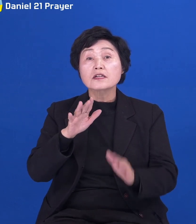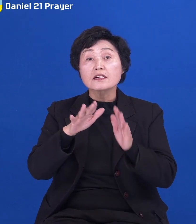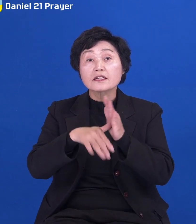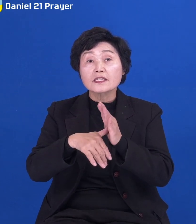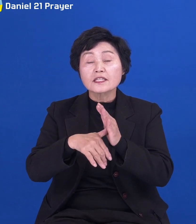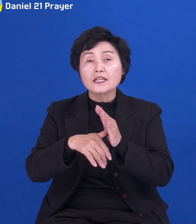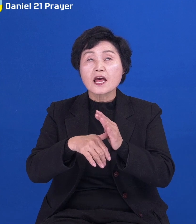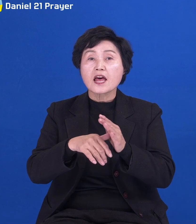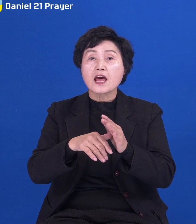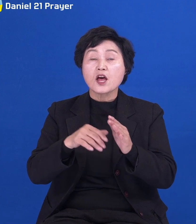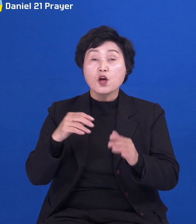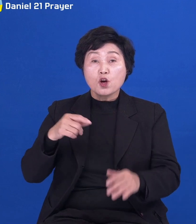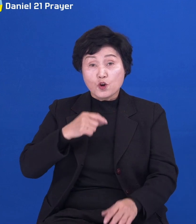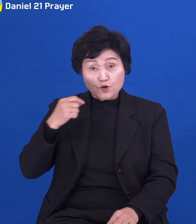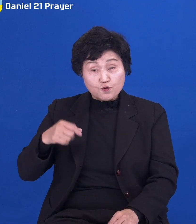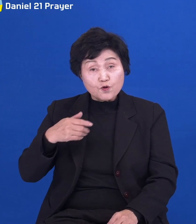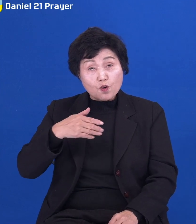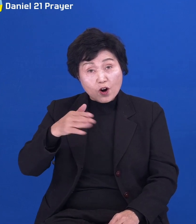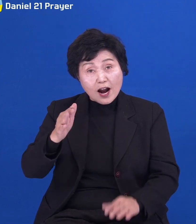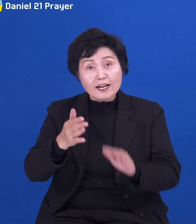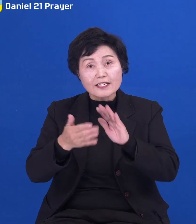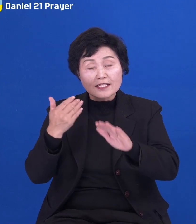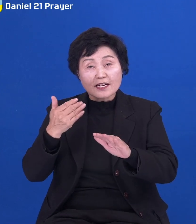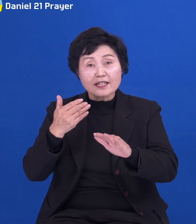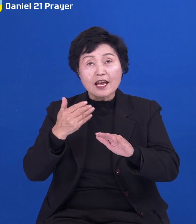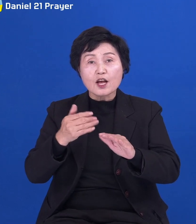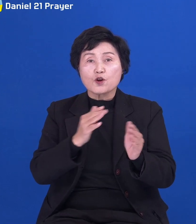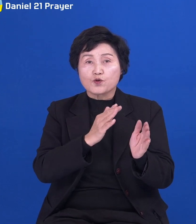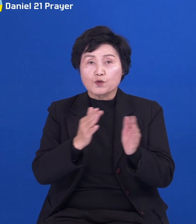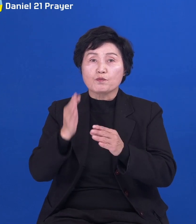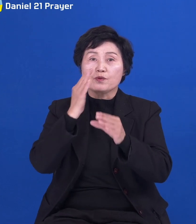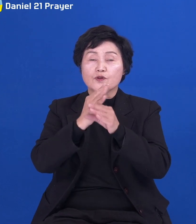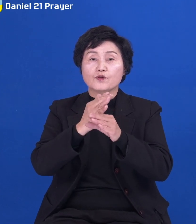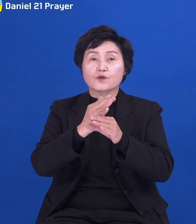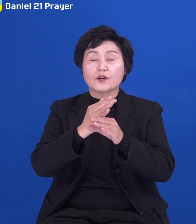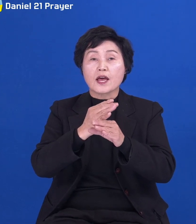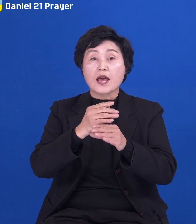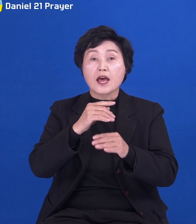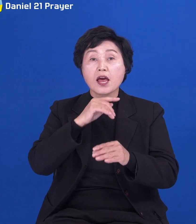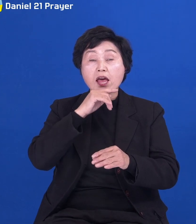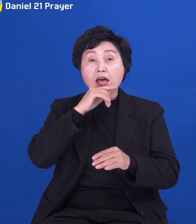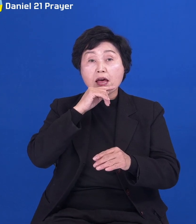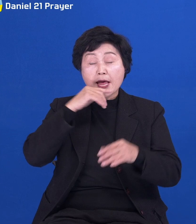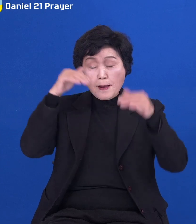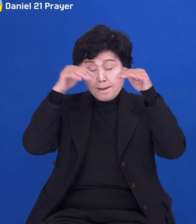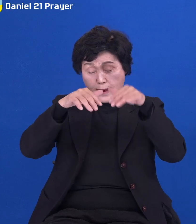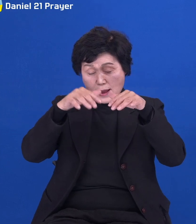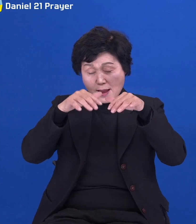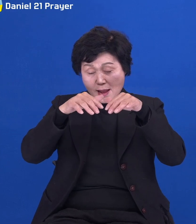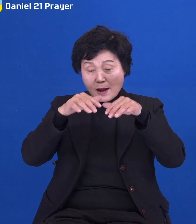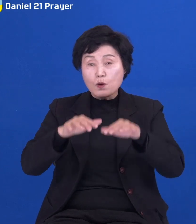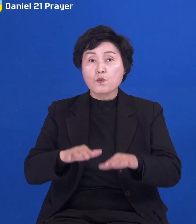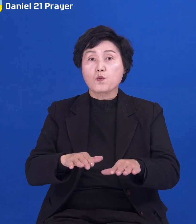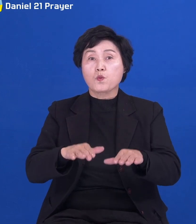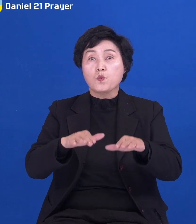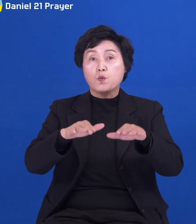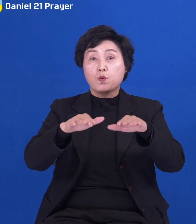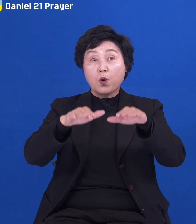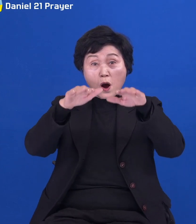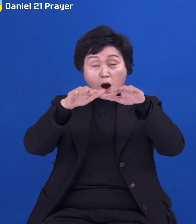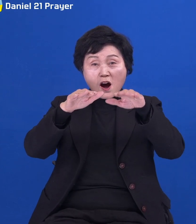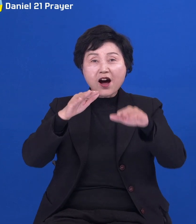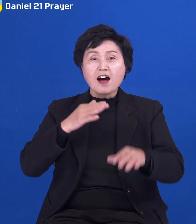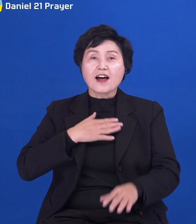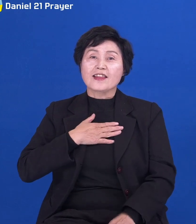비가 와가지고 두만강의 물이 엄청나게 불어난 거예요. 다행히도 저는 바닷가 마을에서 태어나가지고 웬만한 수영을 할